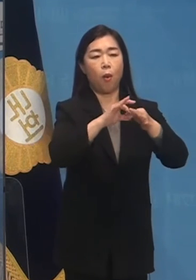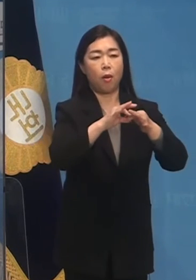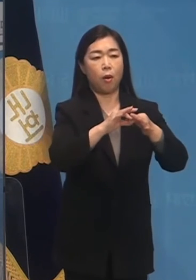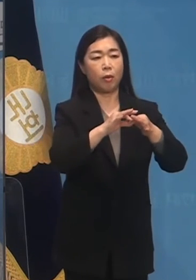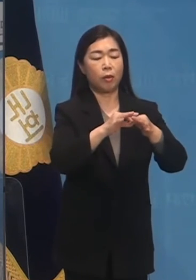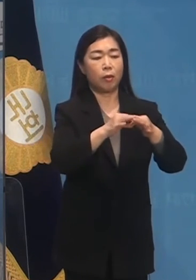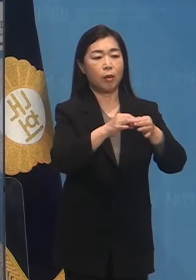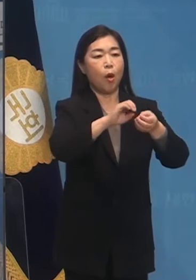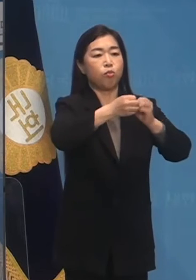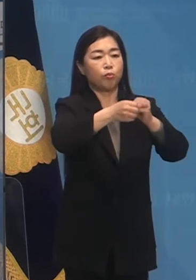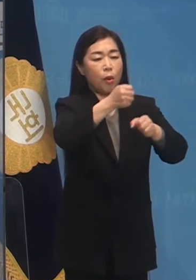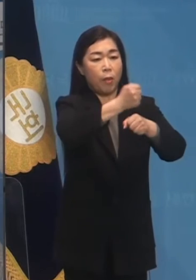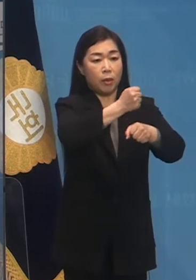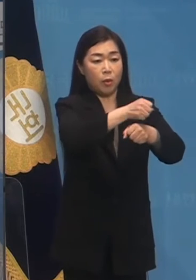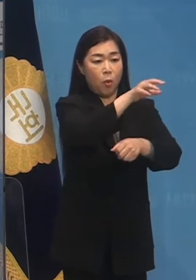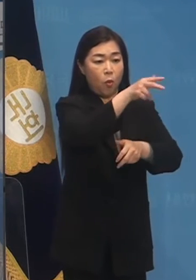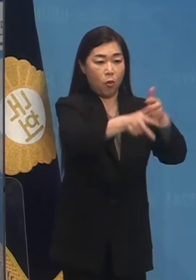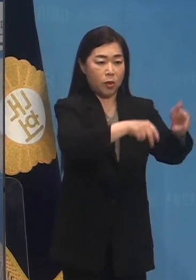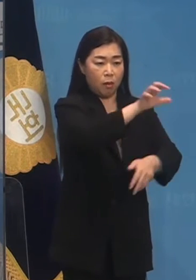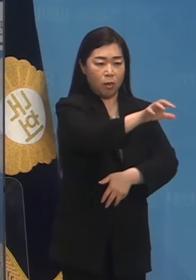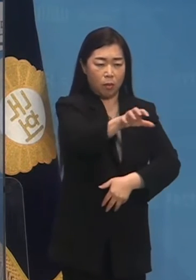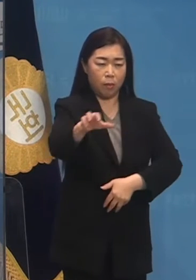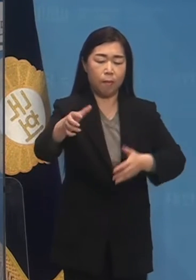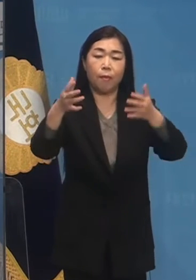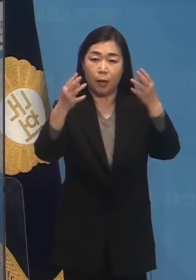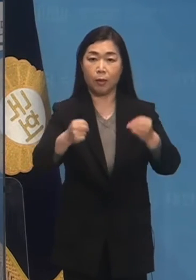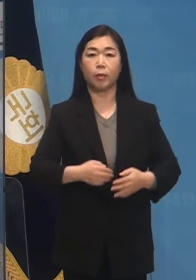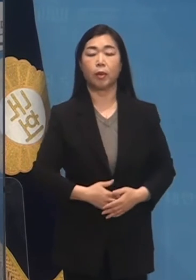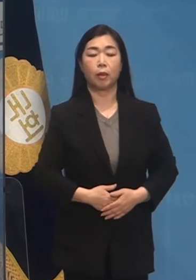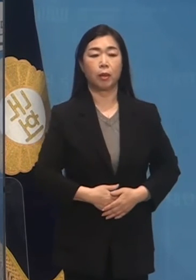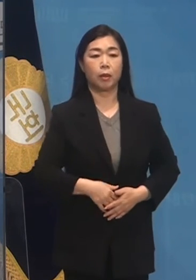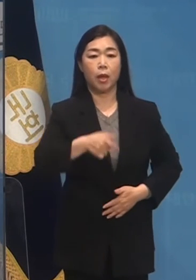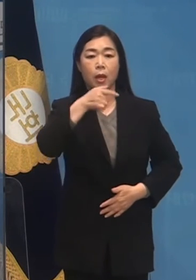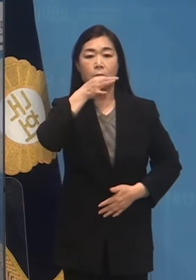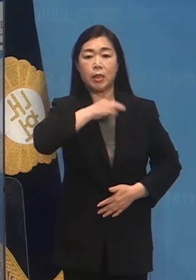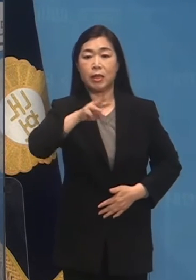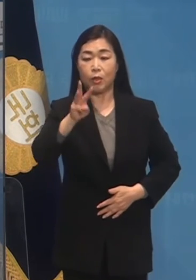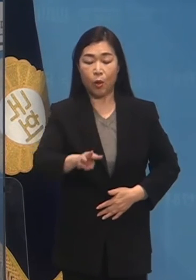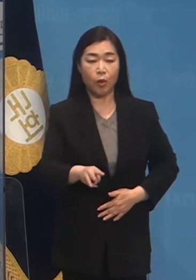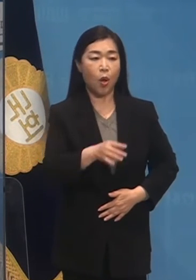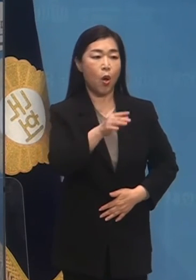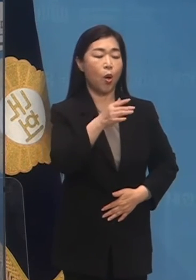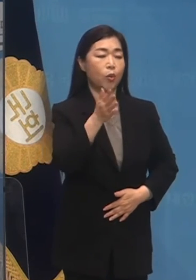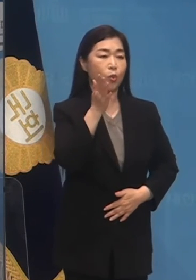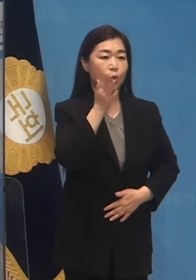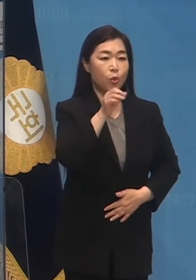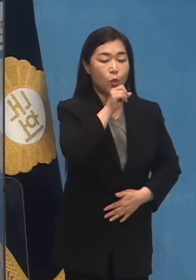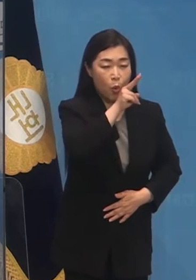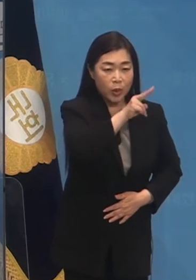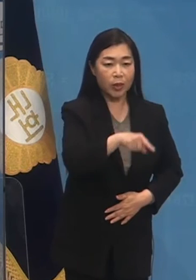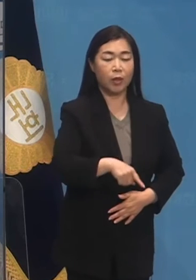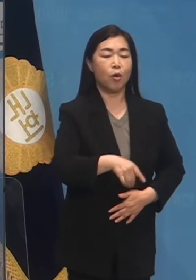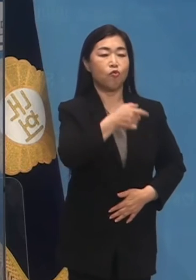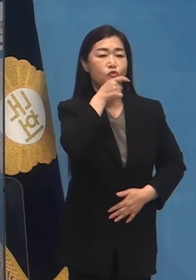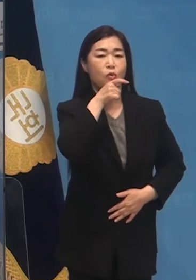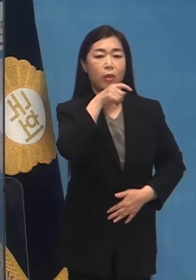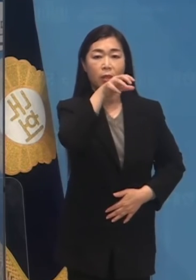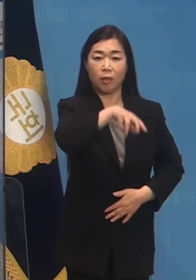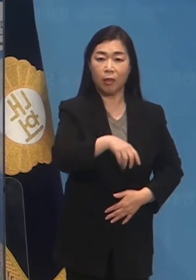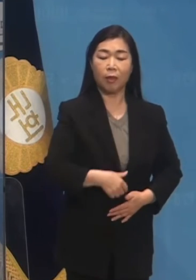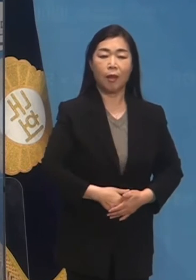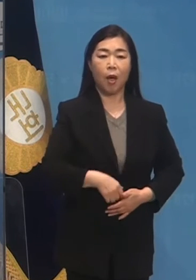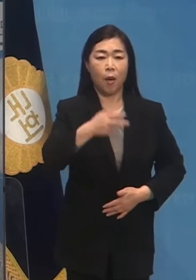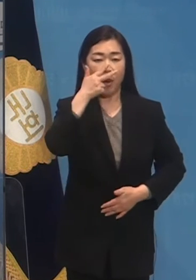등 제조업체가 있습니다. 이천에서 용인의 SK 반도체, 수원의 삼성전자,